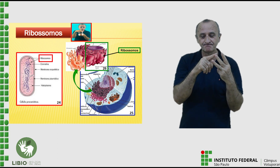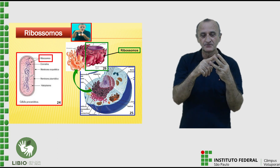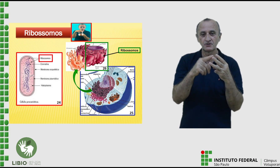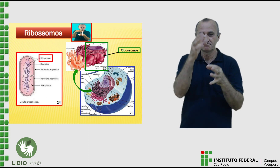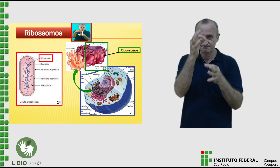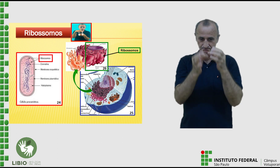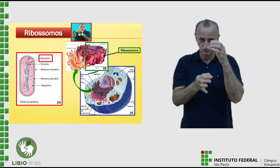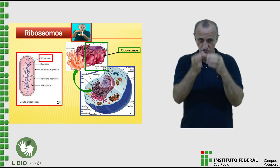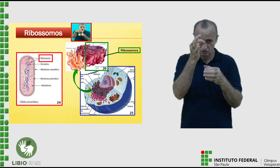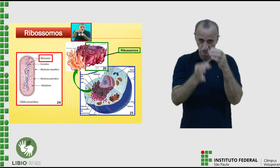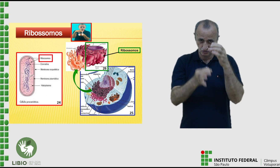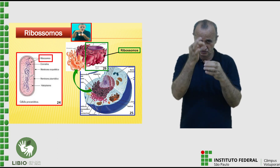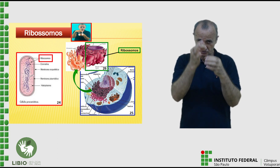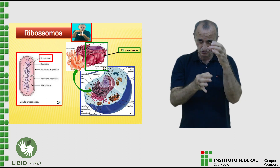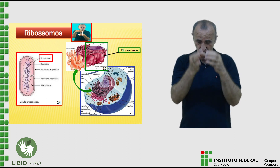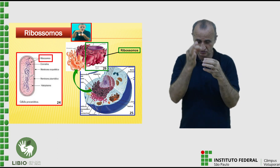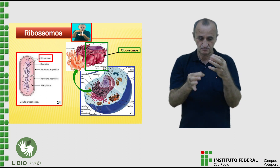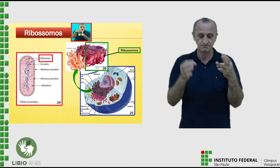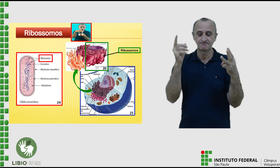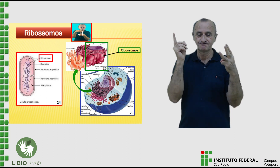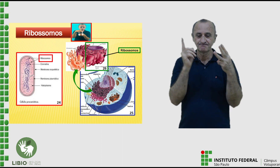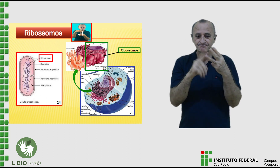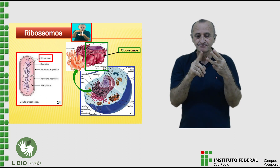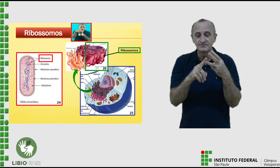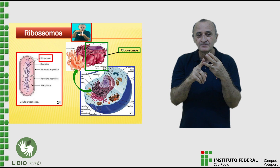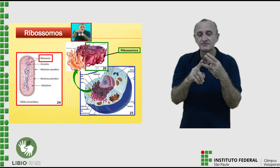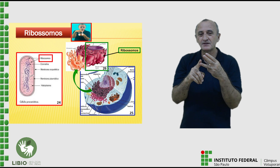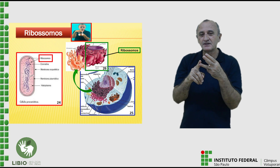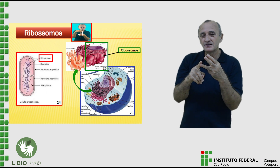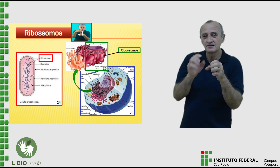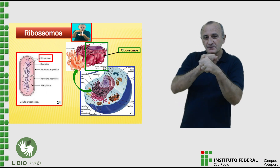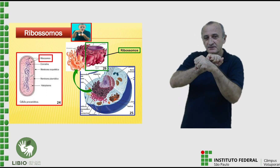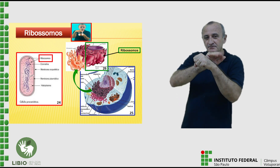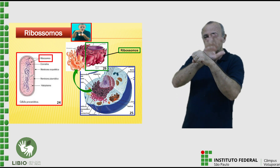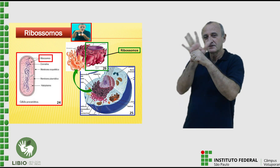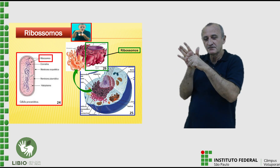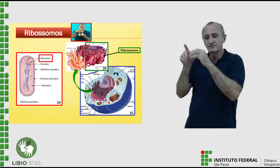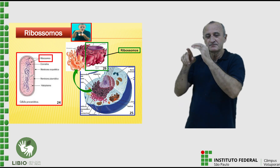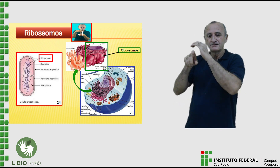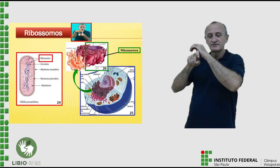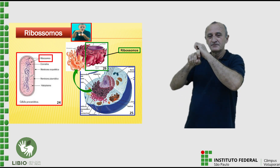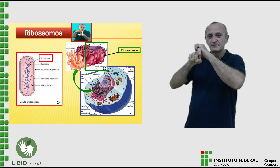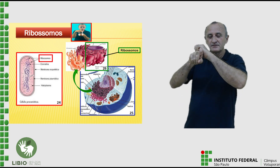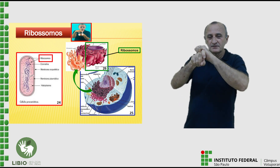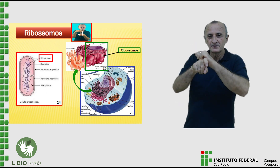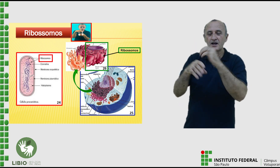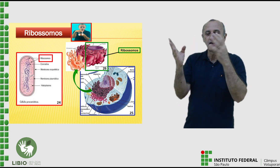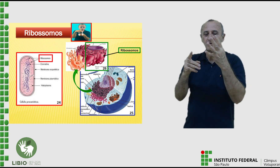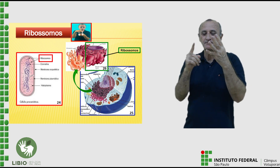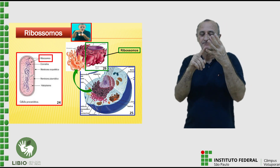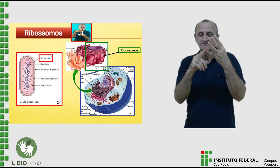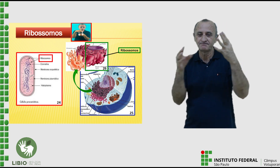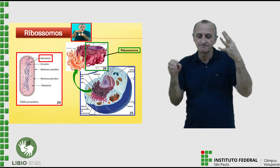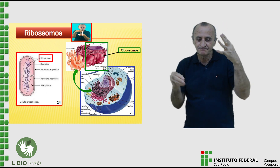O segundo, centríolos. E a terceira estrutura, cílios e